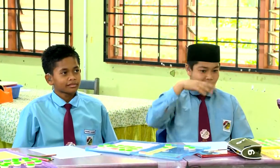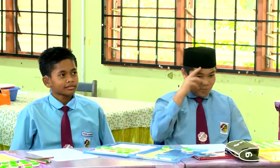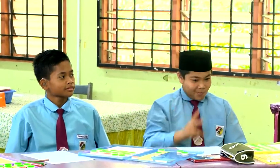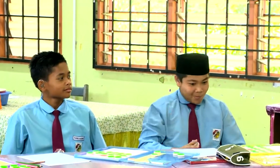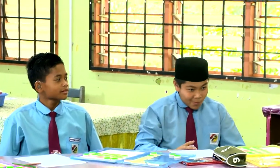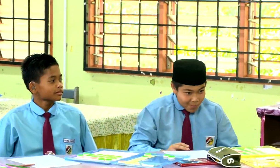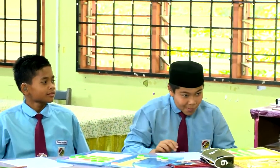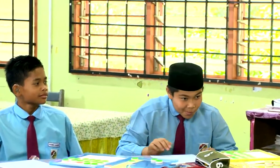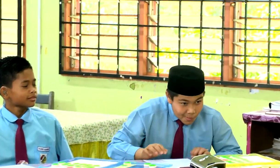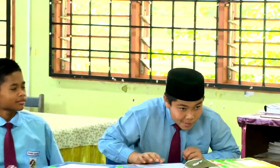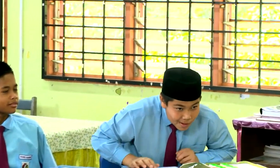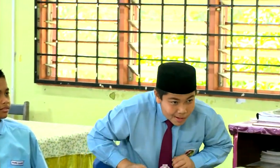Iman.